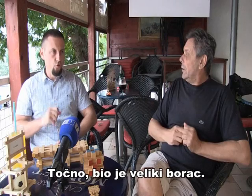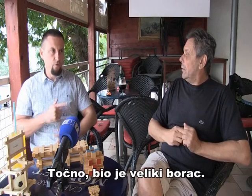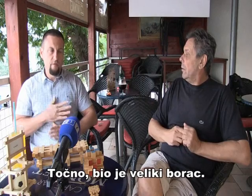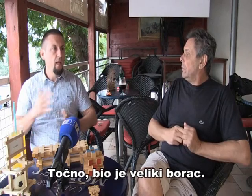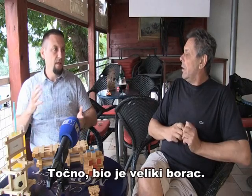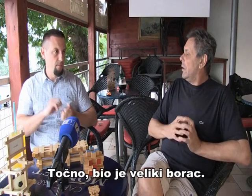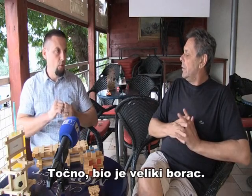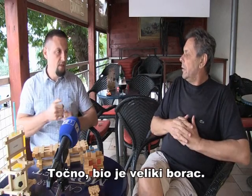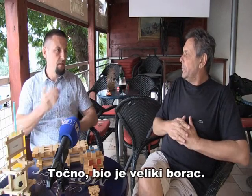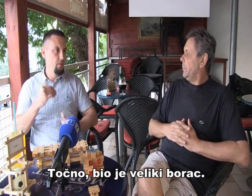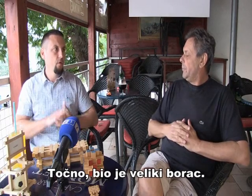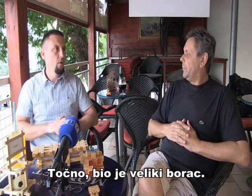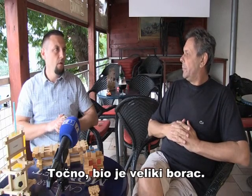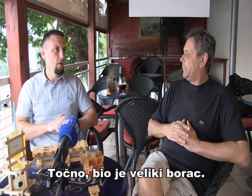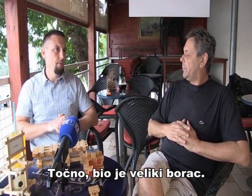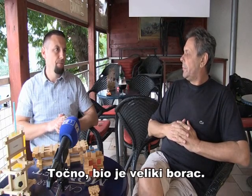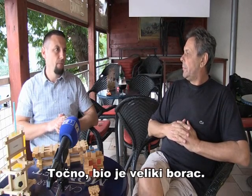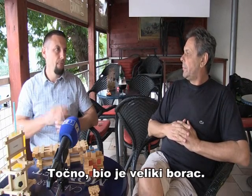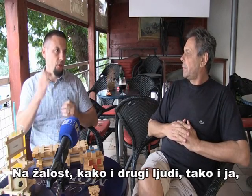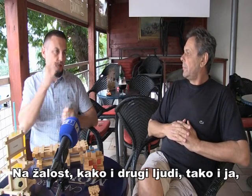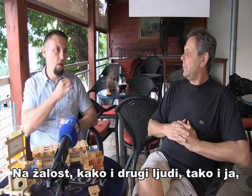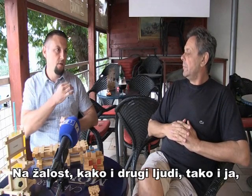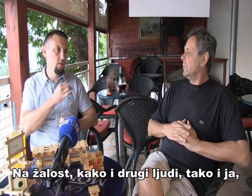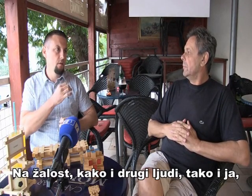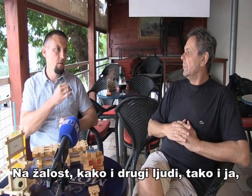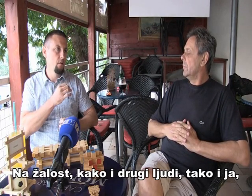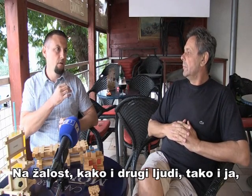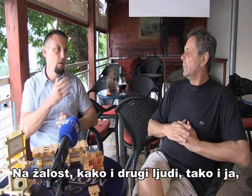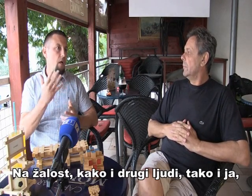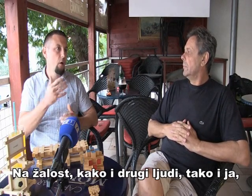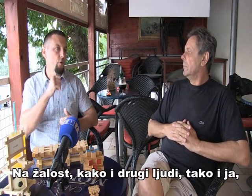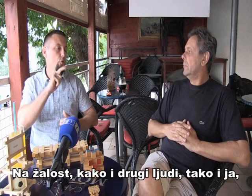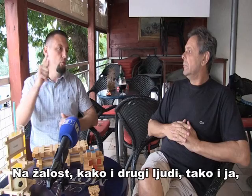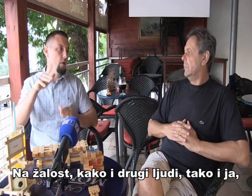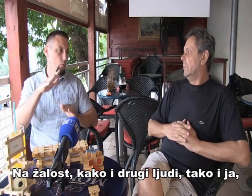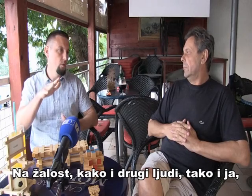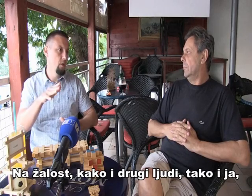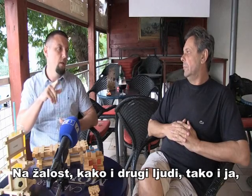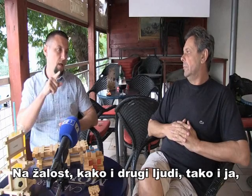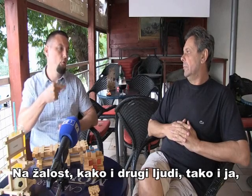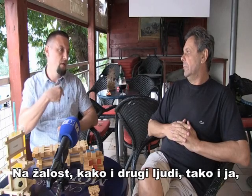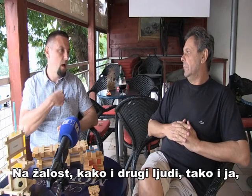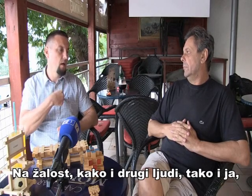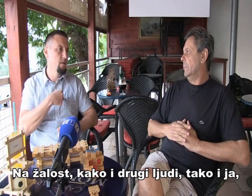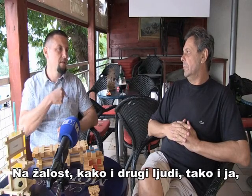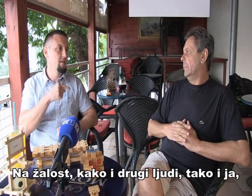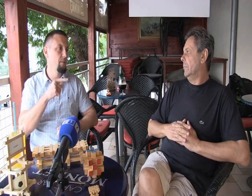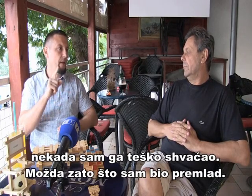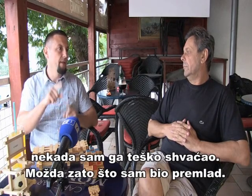Točno, veliki borac je bio, nažalost, kako i drugi ljudi, tako i ja, sam ga